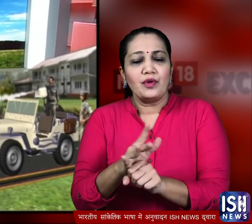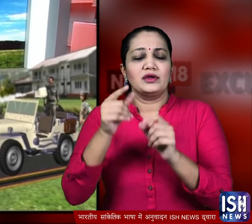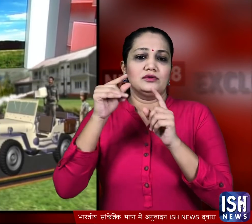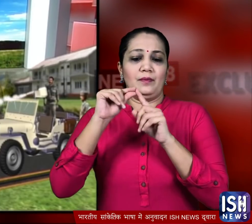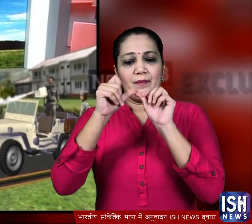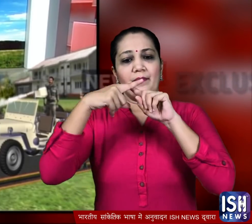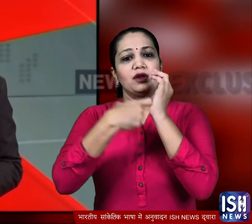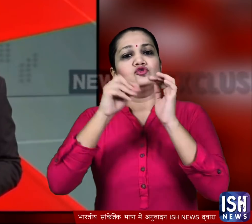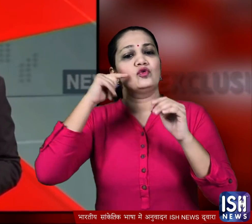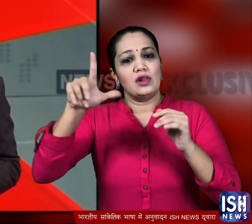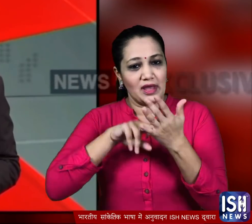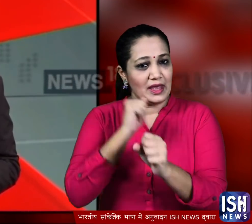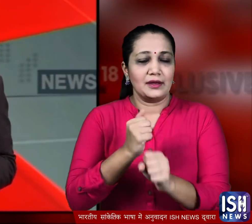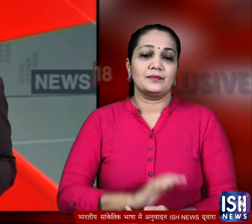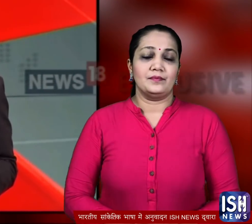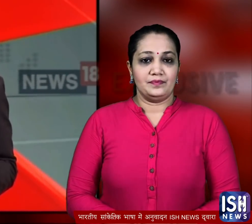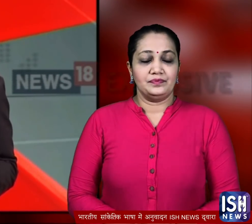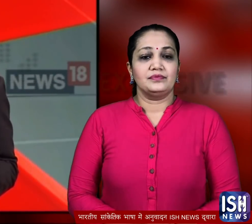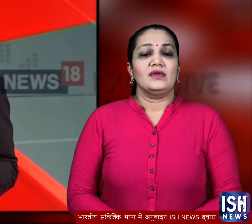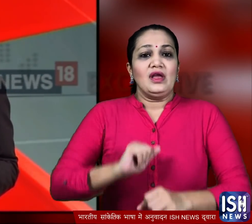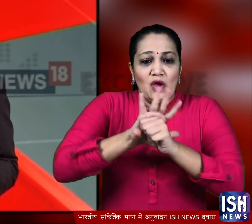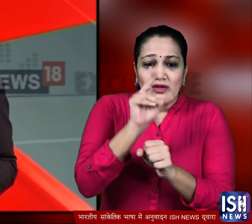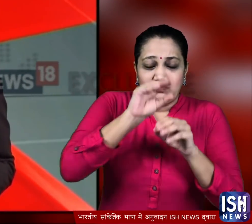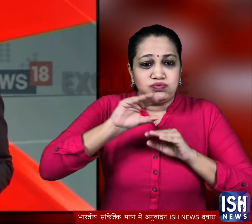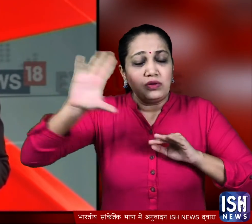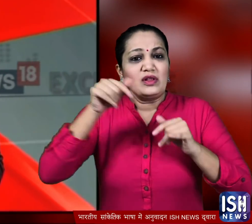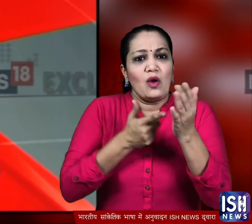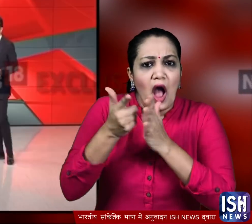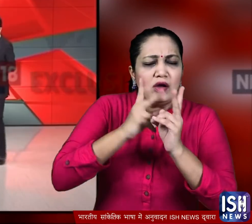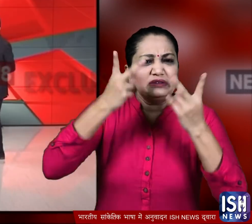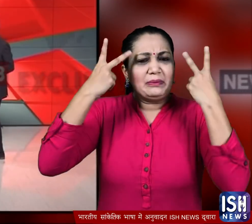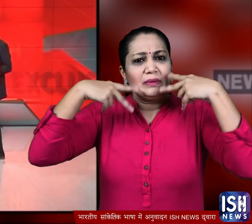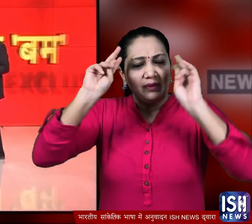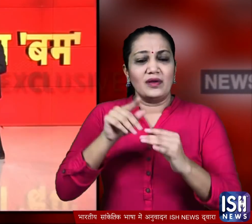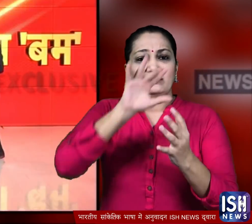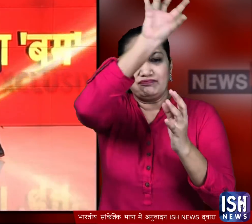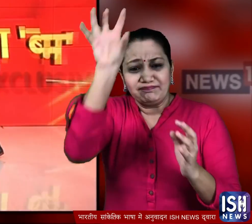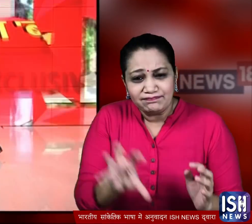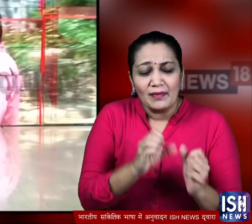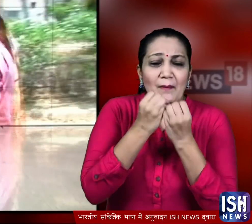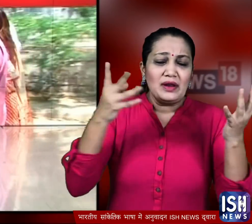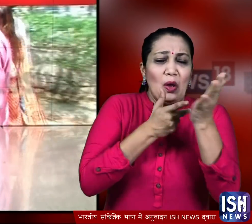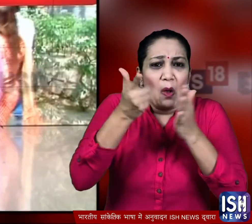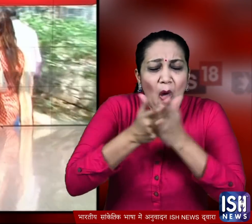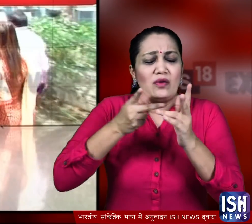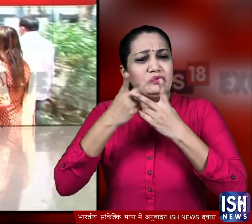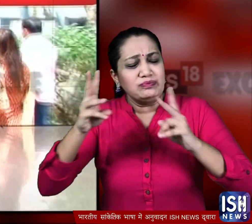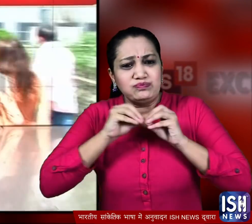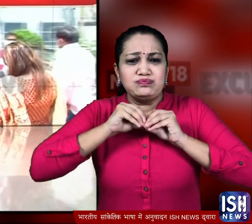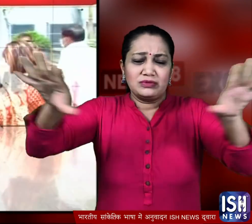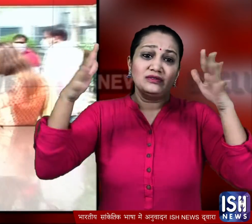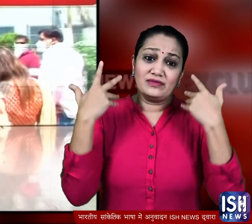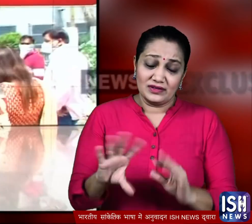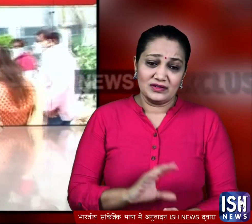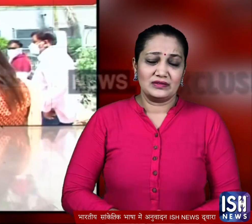पेट्रोलिंग नाम दिया है। कोरोना की दूसरी लहर की वजह से गांवों के हालात भी बिगड़ते जा रहे हैं। देश के कई राज्यों के गांवों तक कोरोना